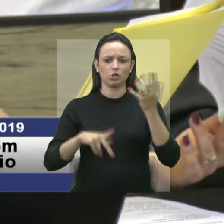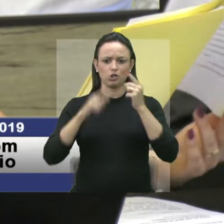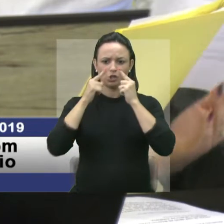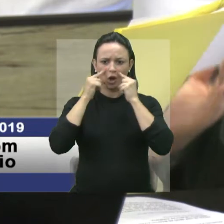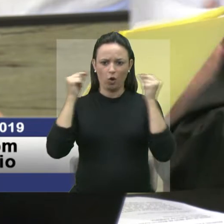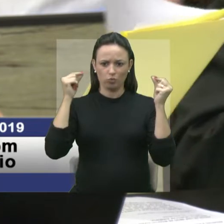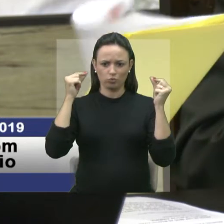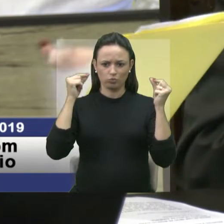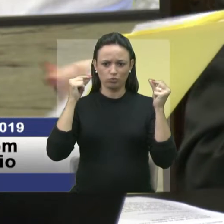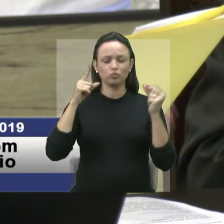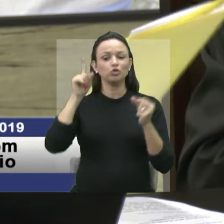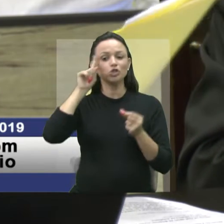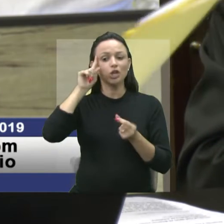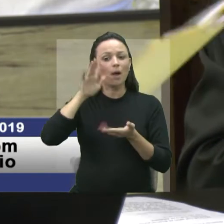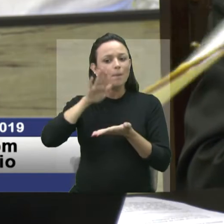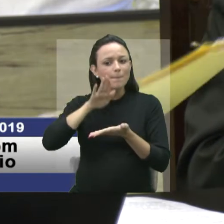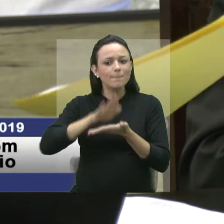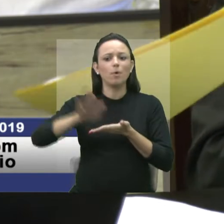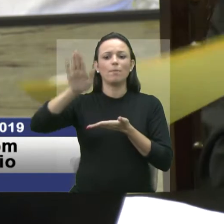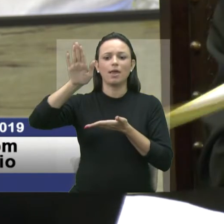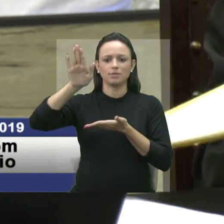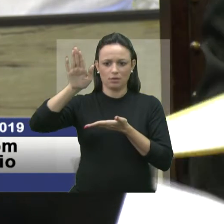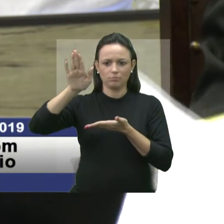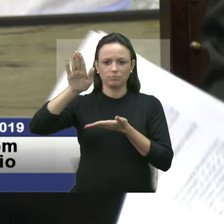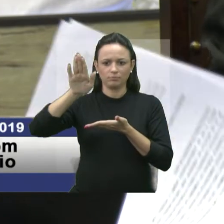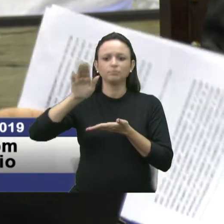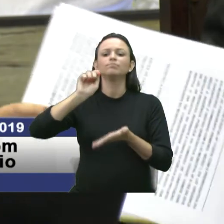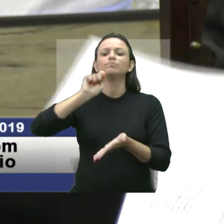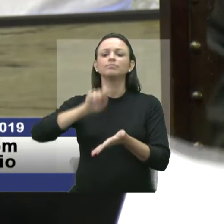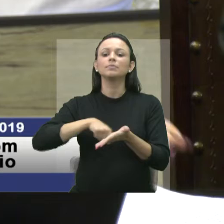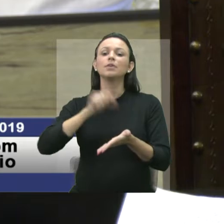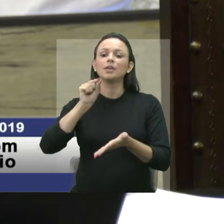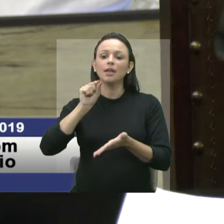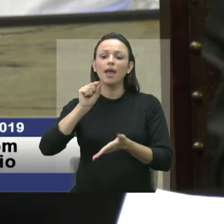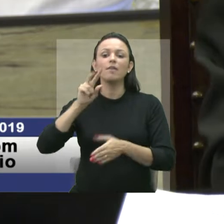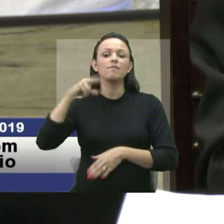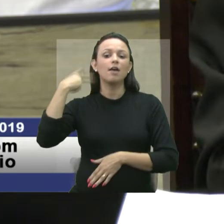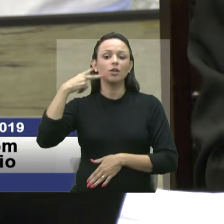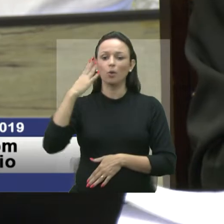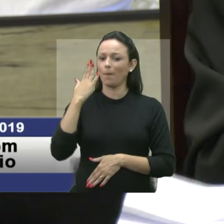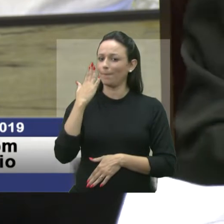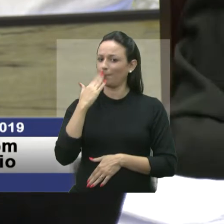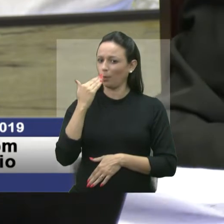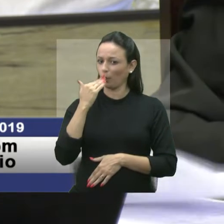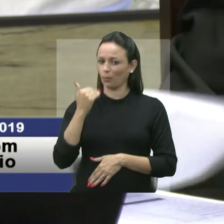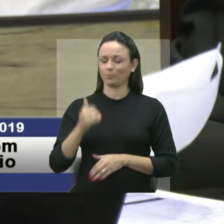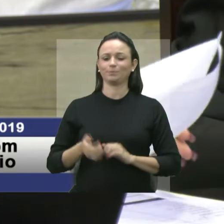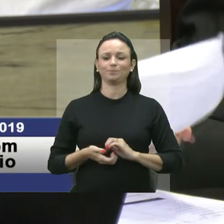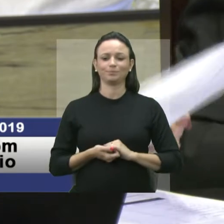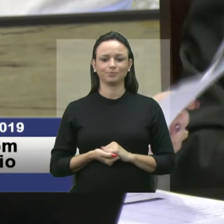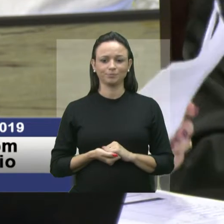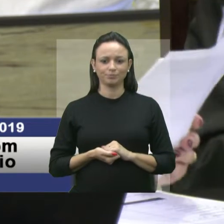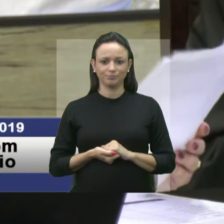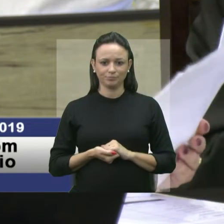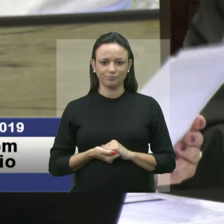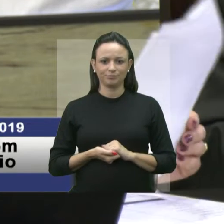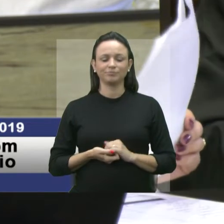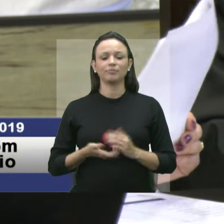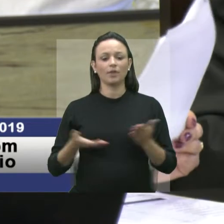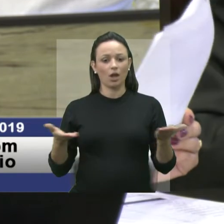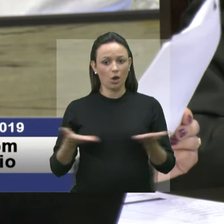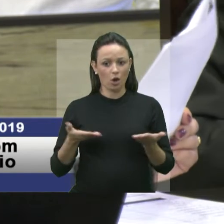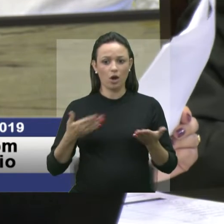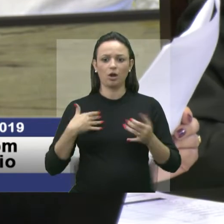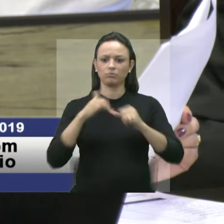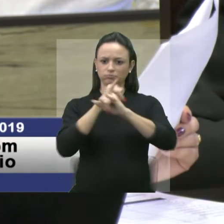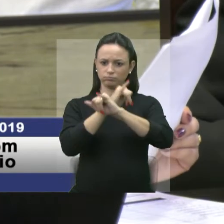vigor na data de sua publicação e o autor, José Carlos Borgo. Informo a todos